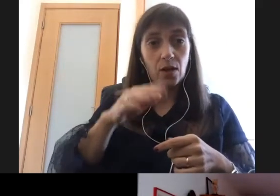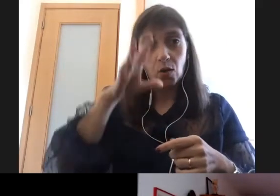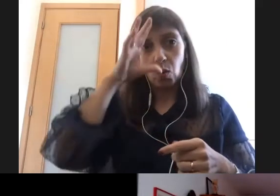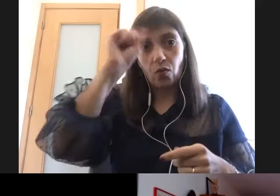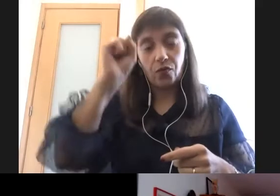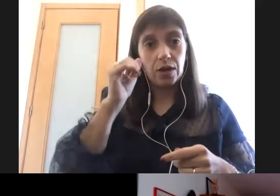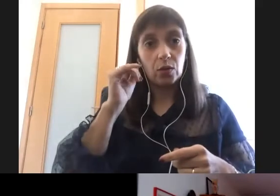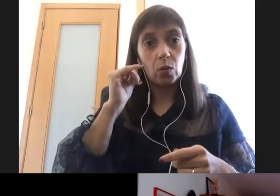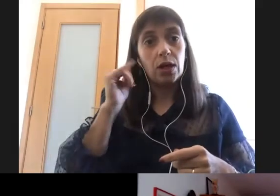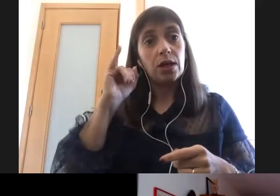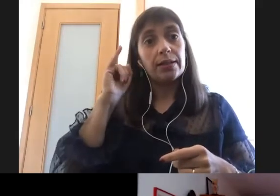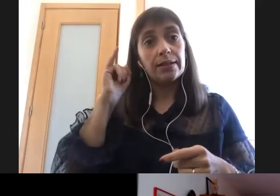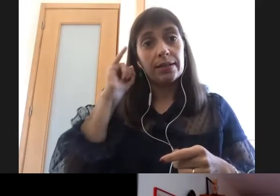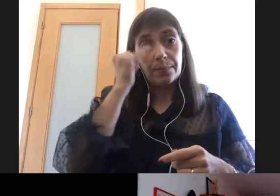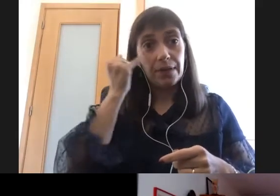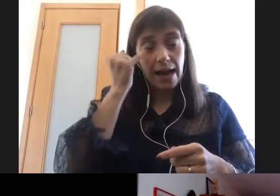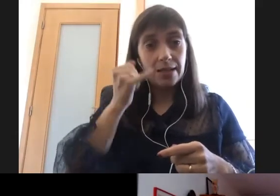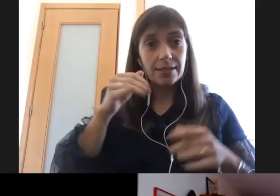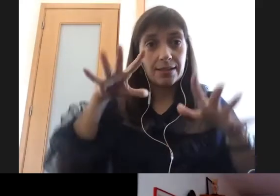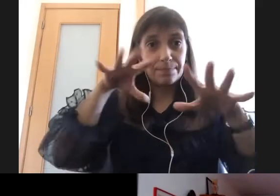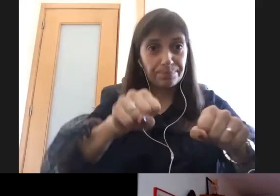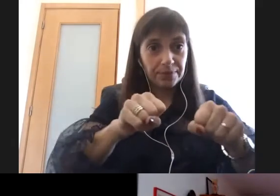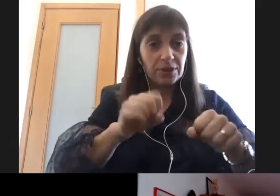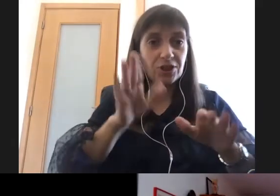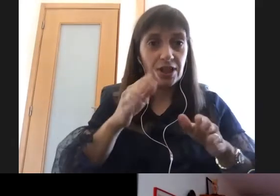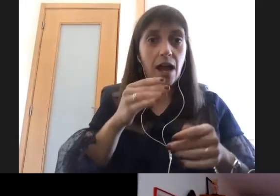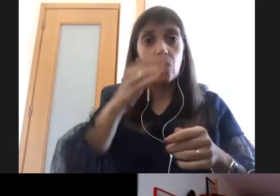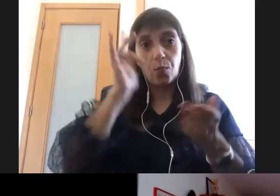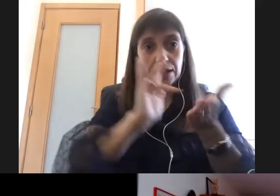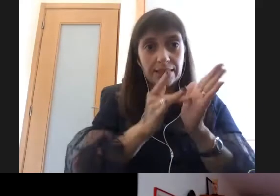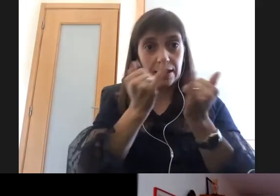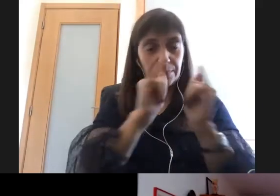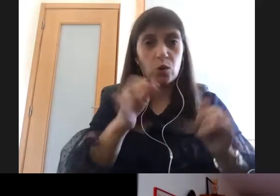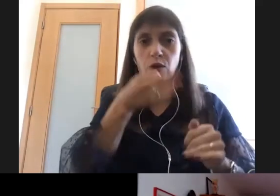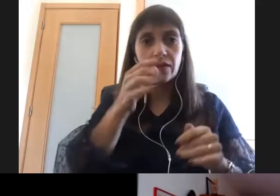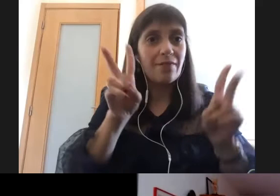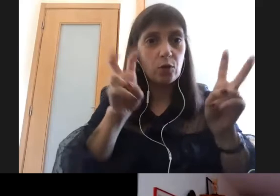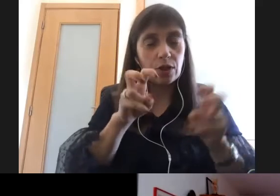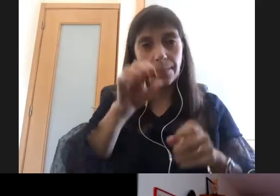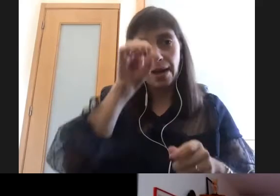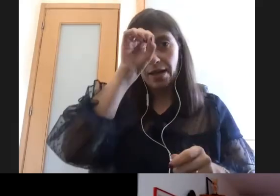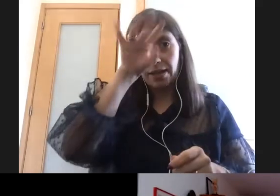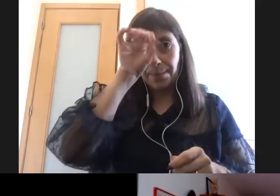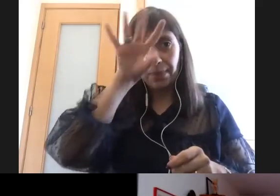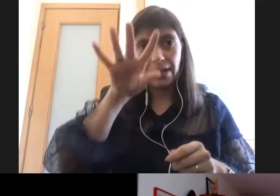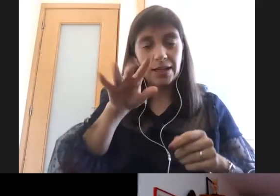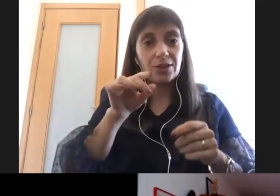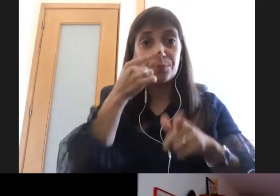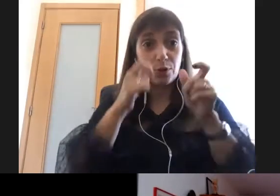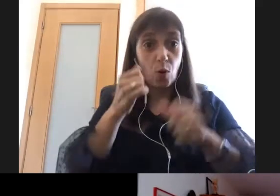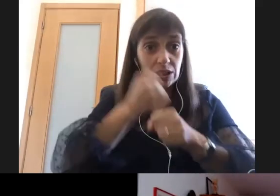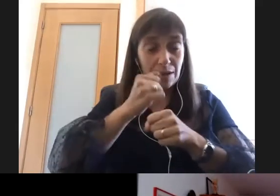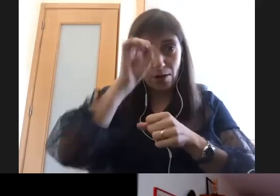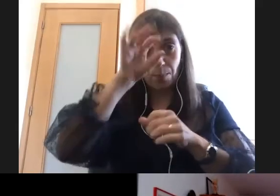já o Brasil independente, também não se falava de Inconfidência Mineira. Era possível escrever livros de história do